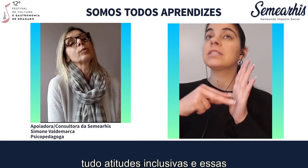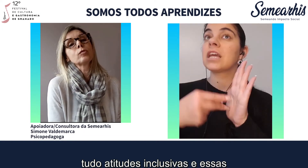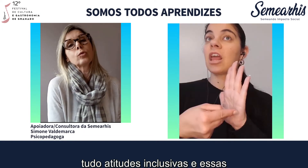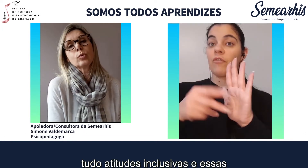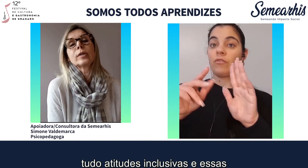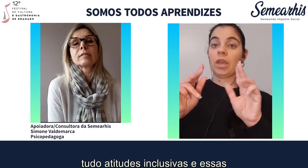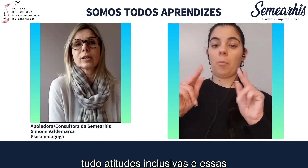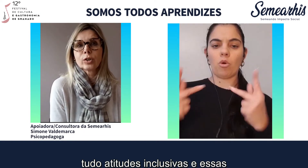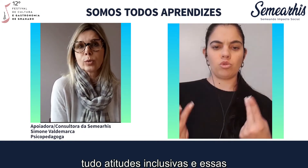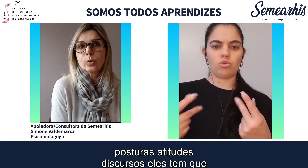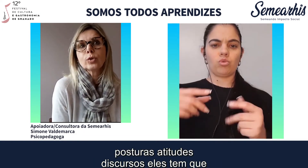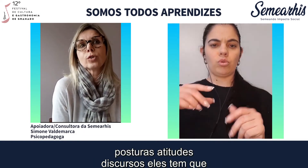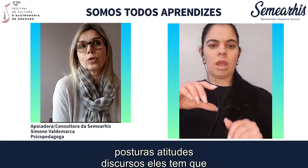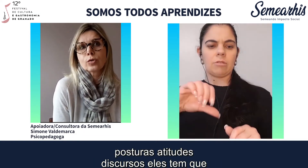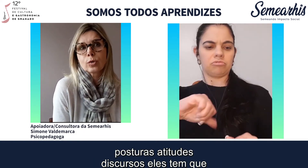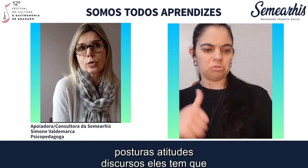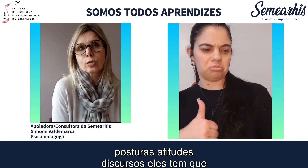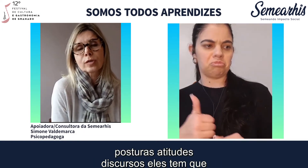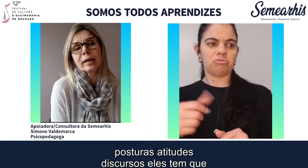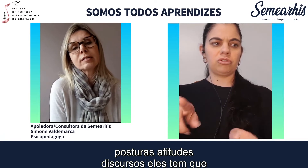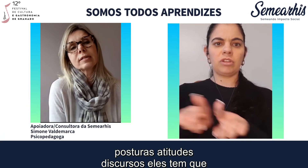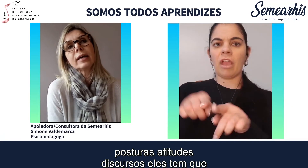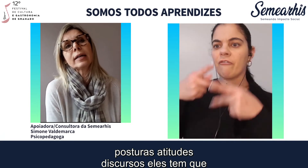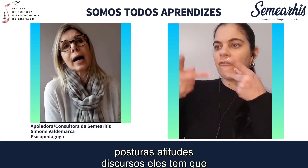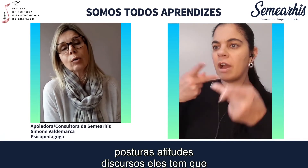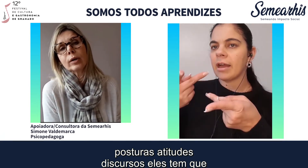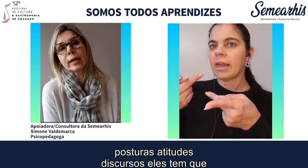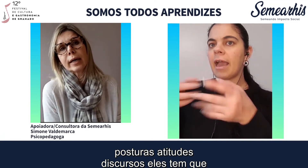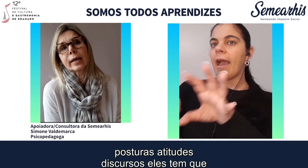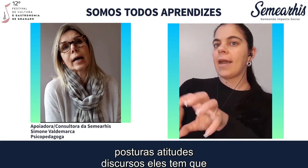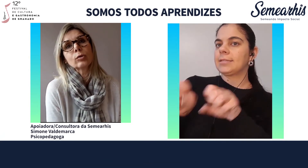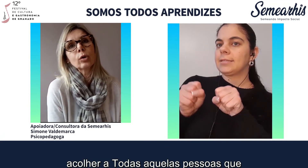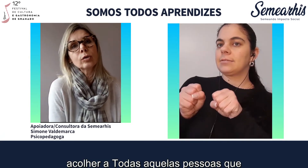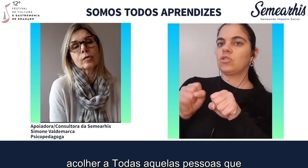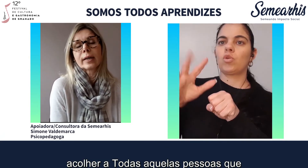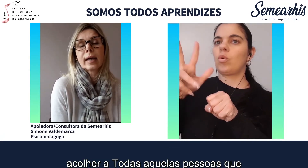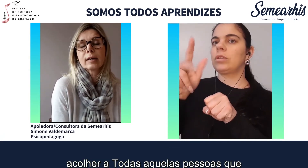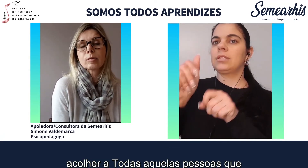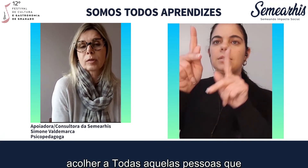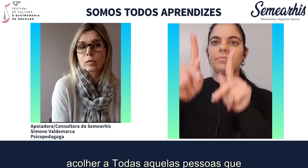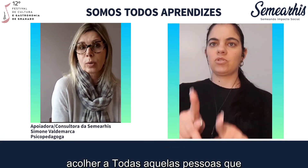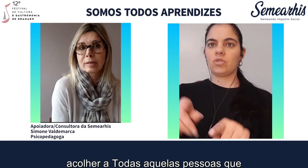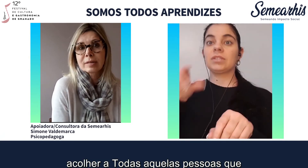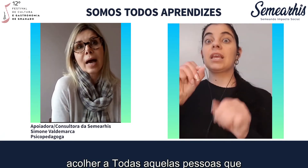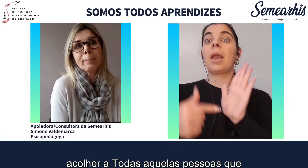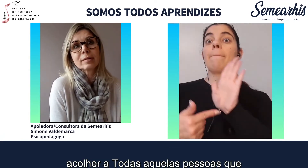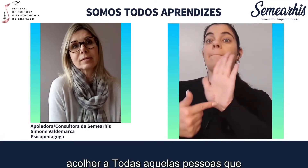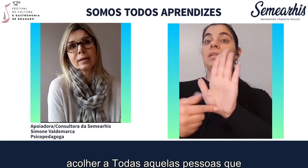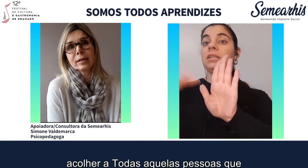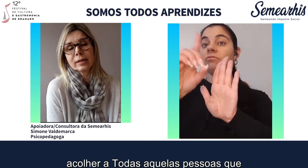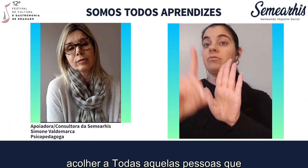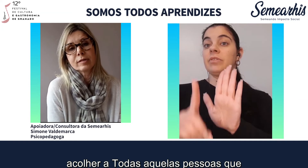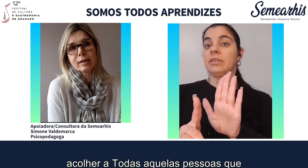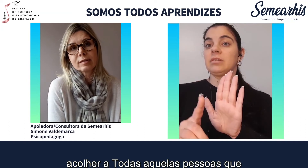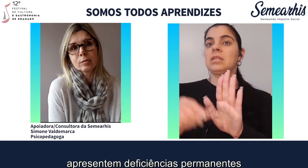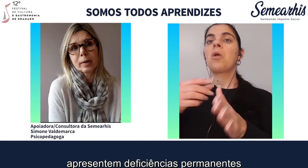essas posturas, atitudes, discursos, eles têm que acolher a todas aquelas pessoas que